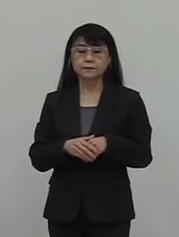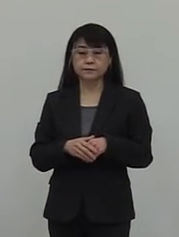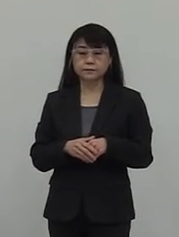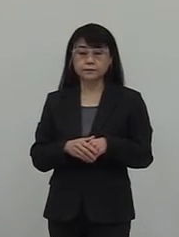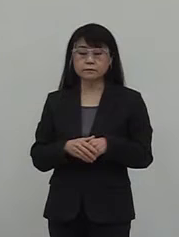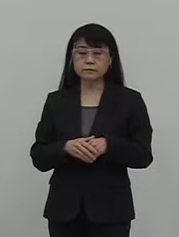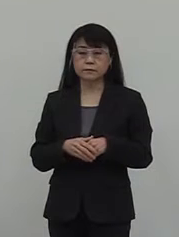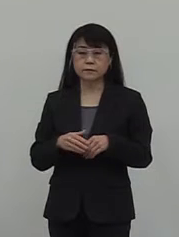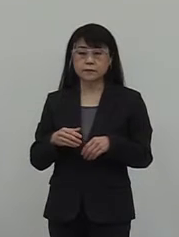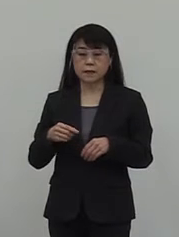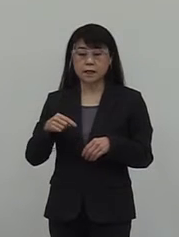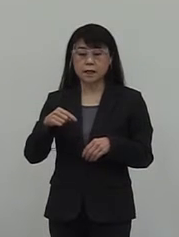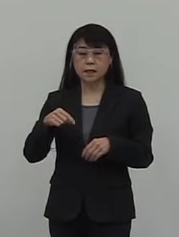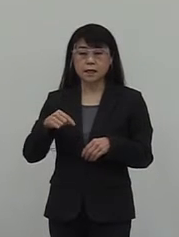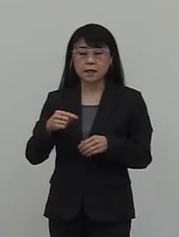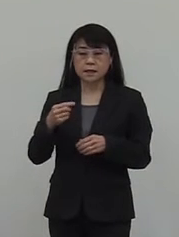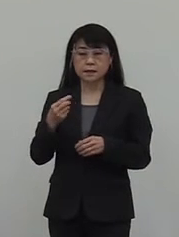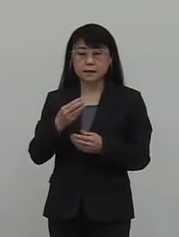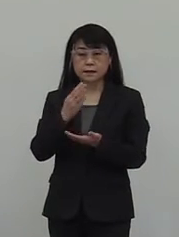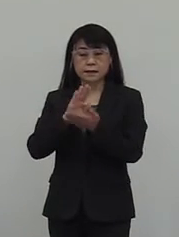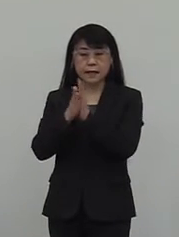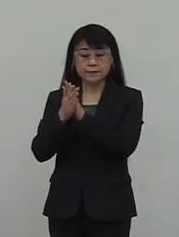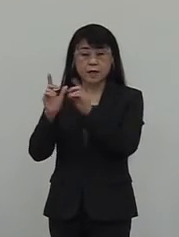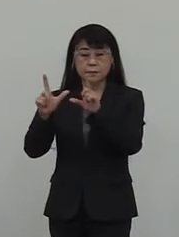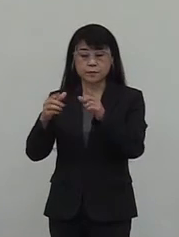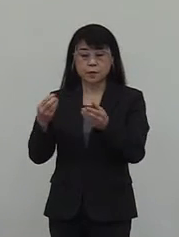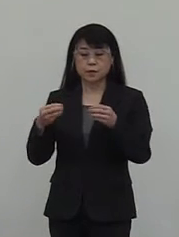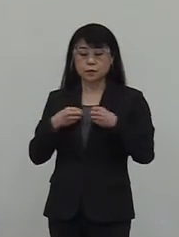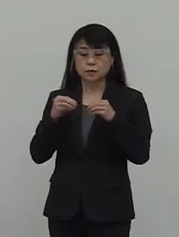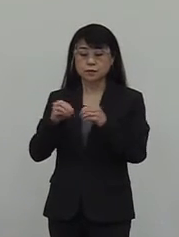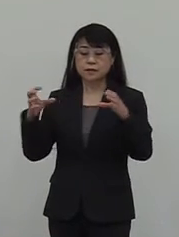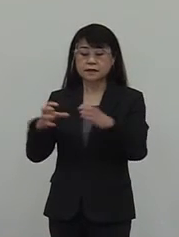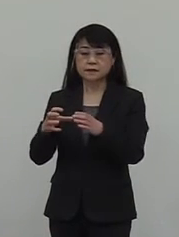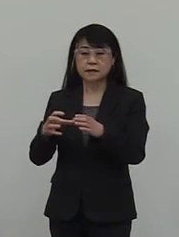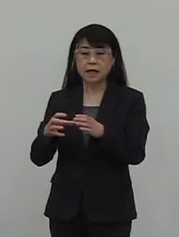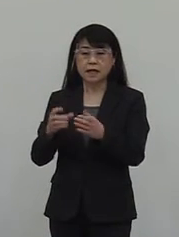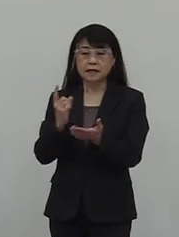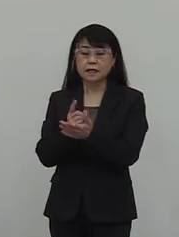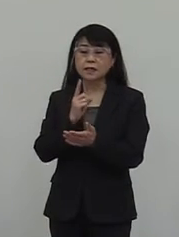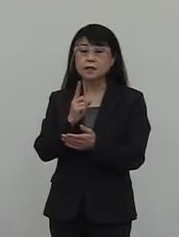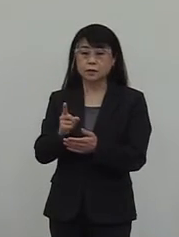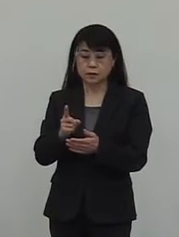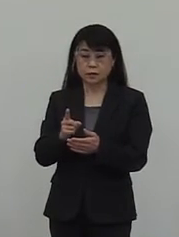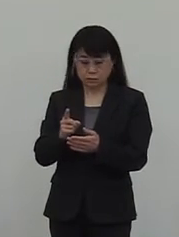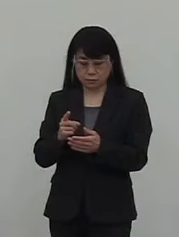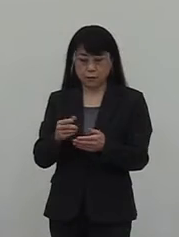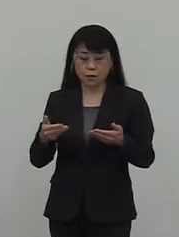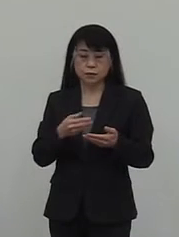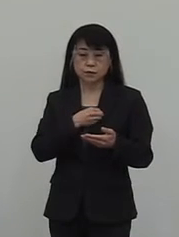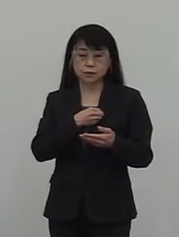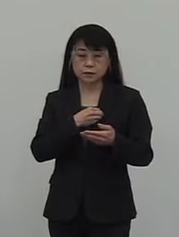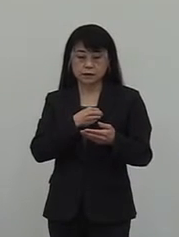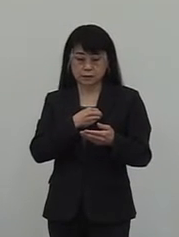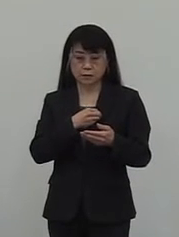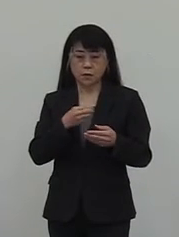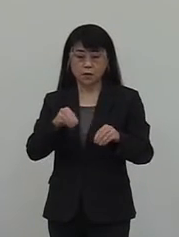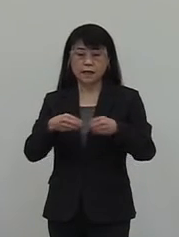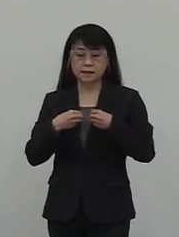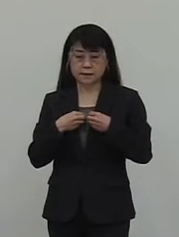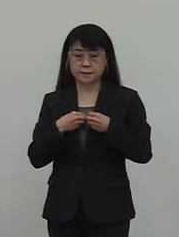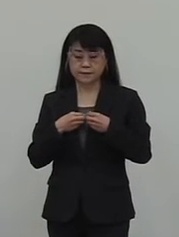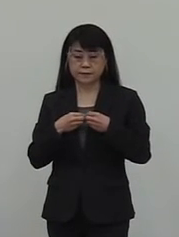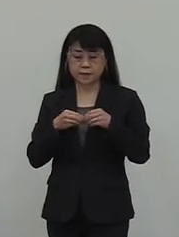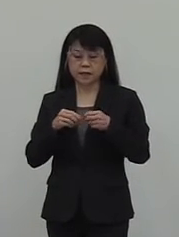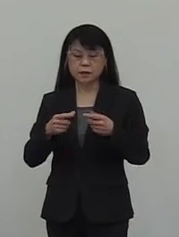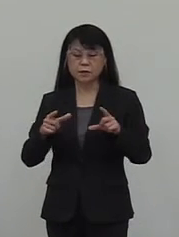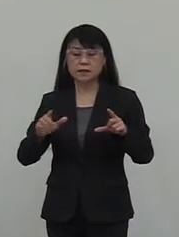ラスターに限って言えばですね、職員の感染が広がる中で、入所者の方は、2名の感染で抑えられ